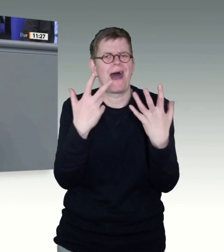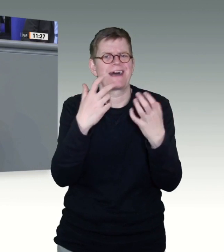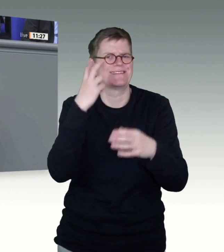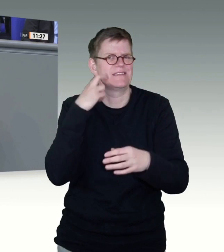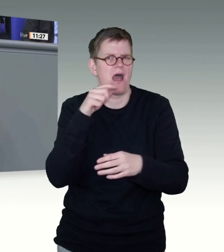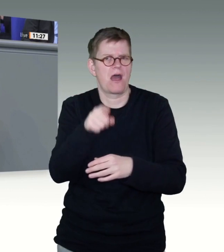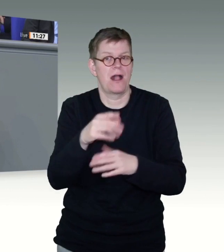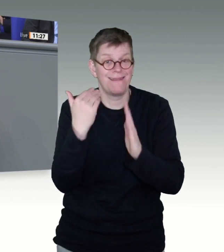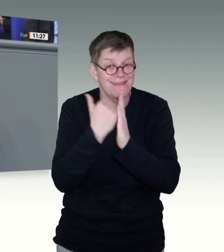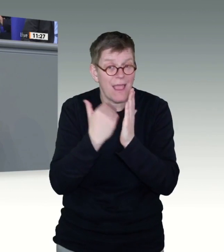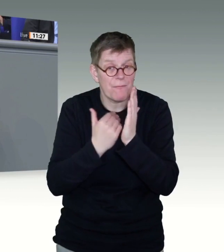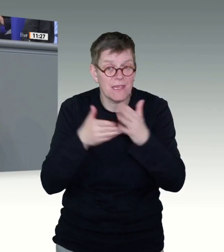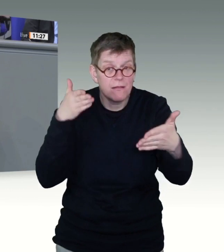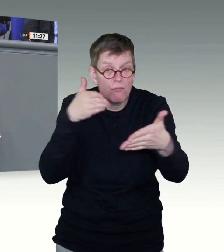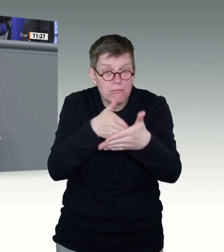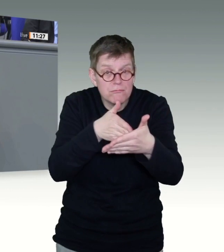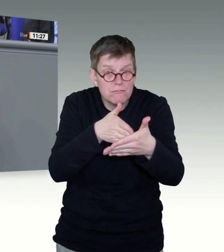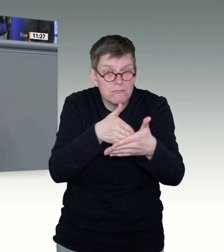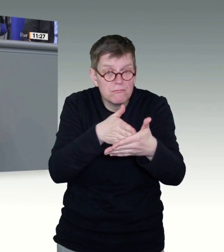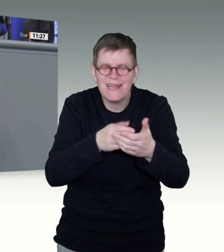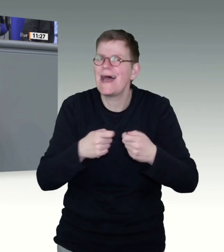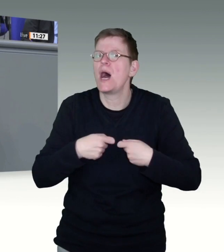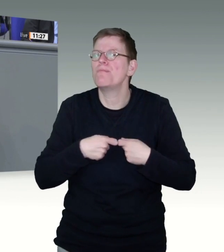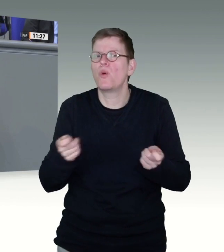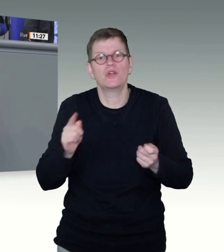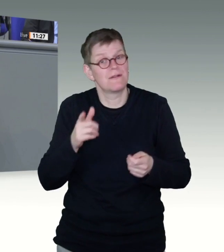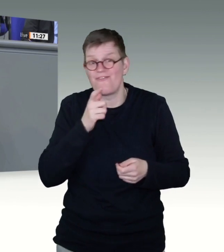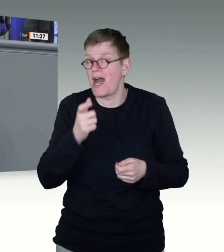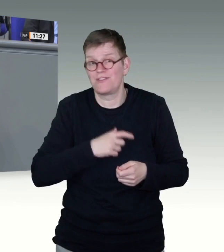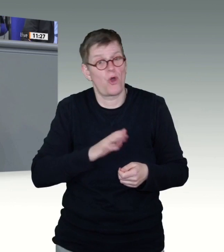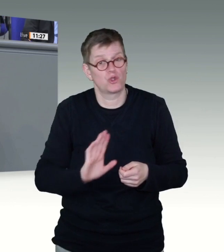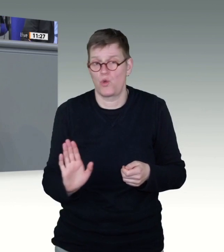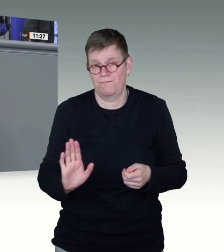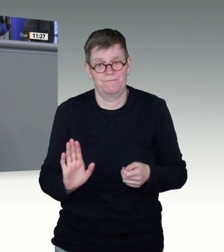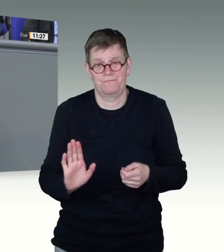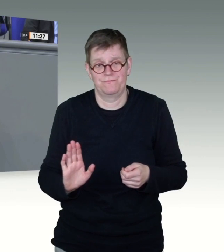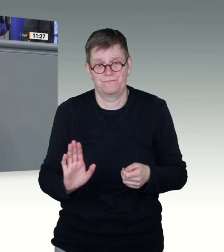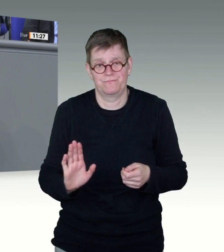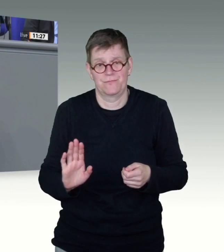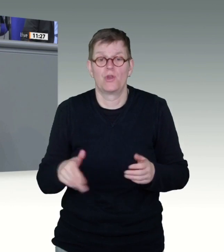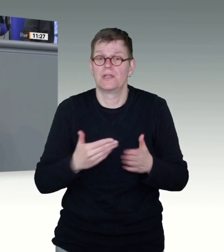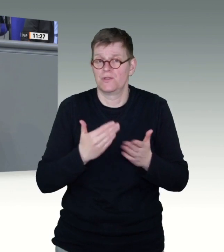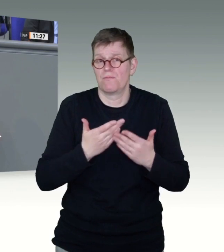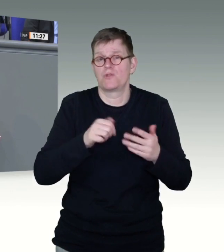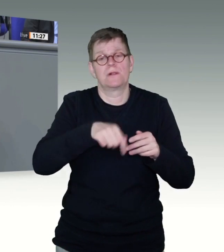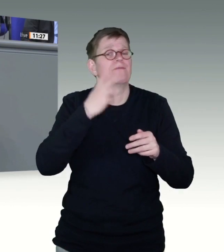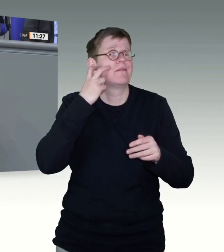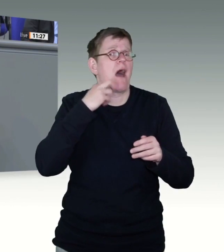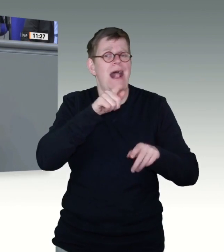auch nicht dafür verantwortlich, wenn ältere Menschen unnötig verunsichert werden. Das liegt auch